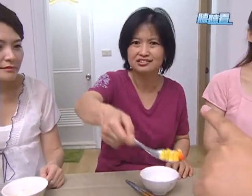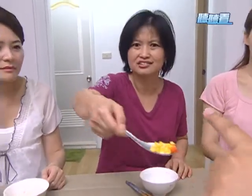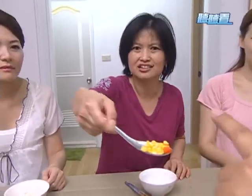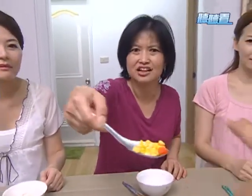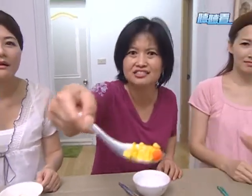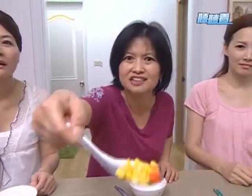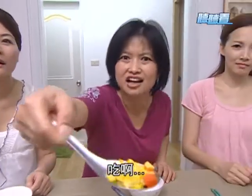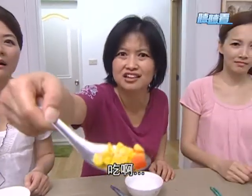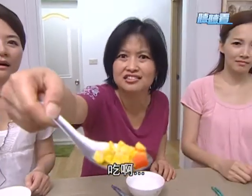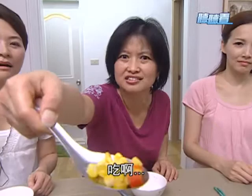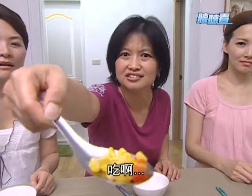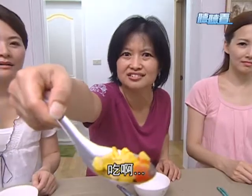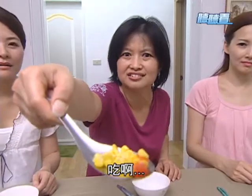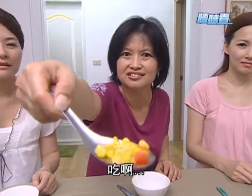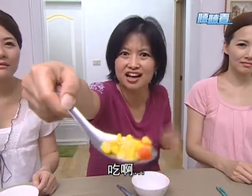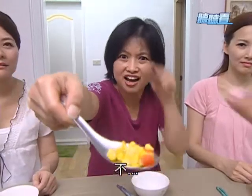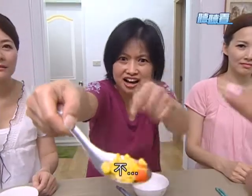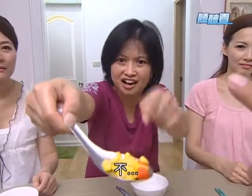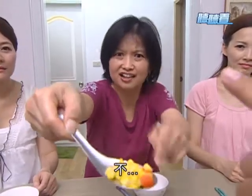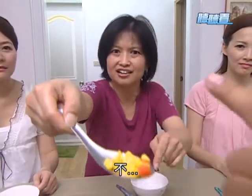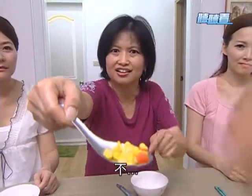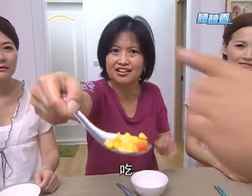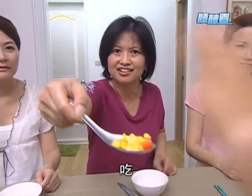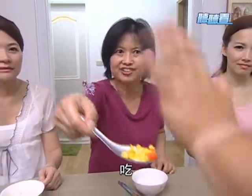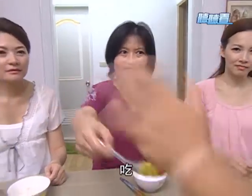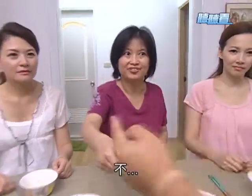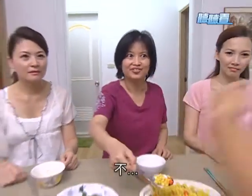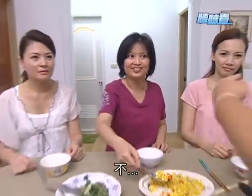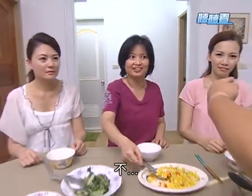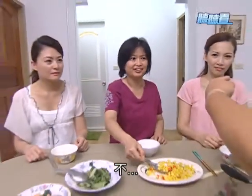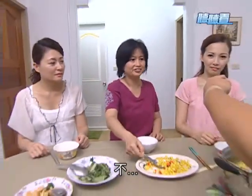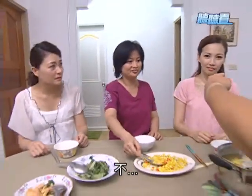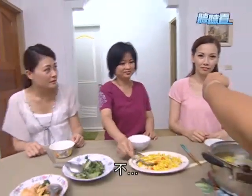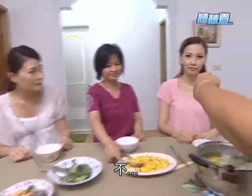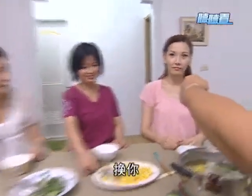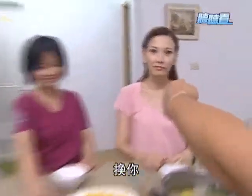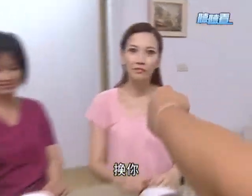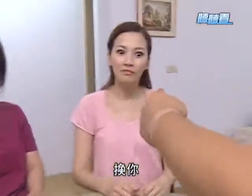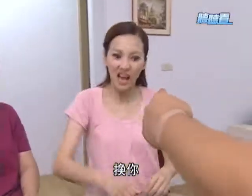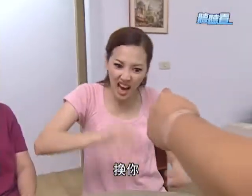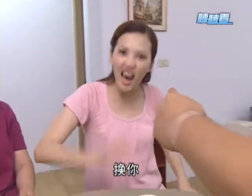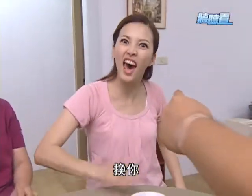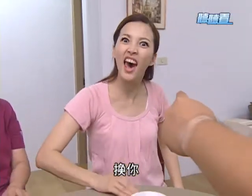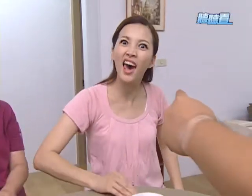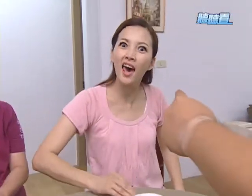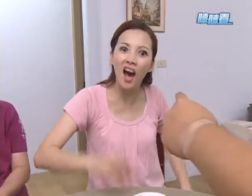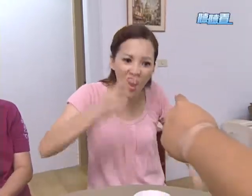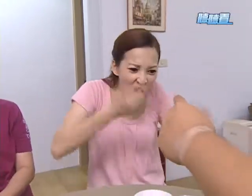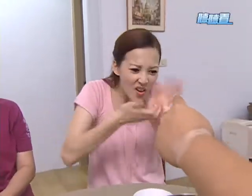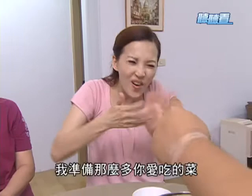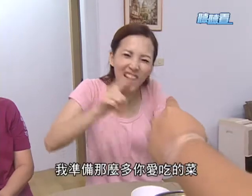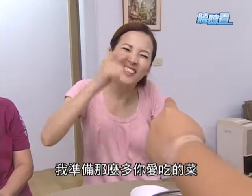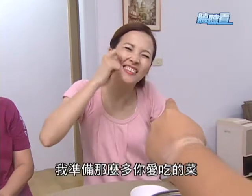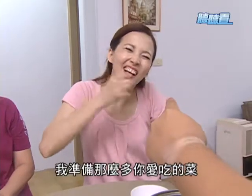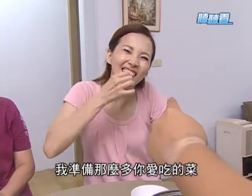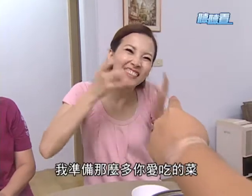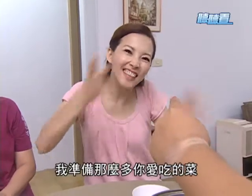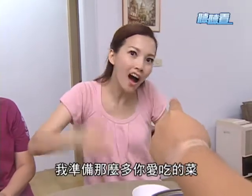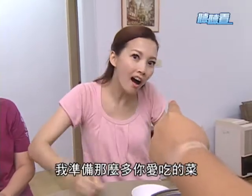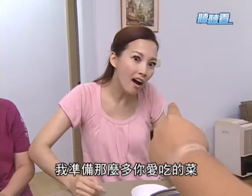啊，醋啊，醋啊， 不，换你。 喂，我准备那么多你爱吃的